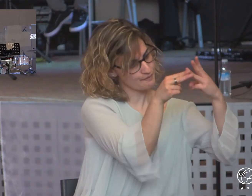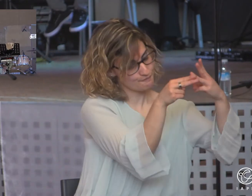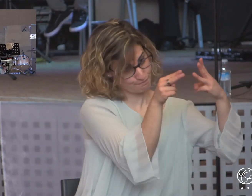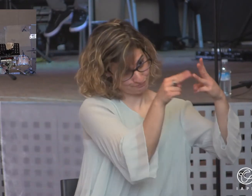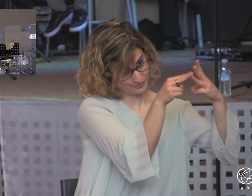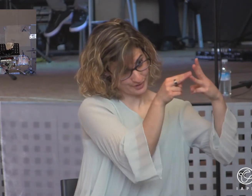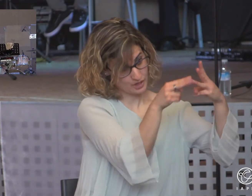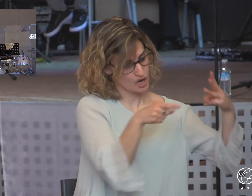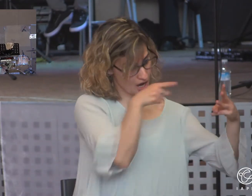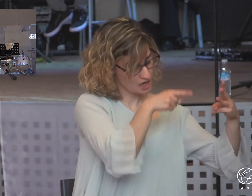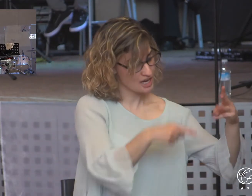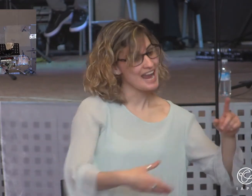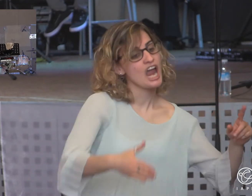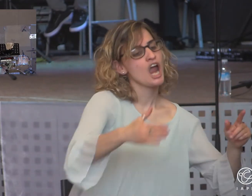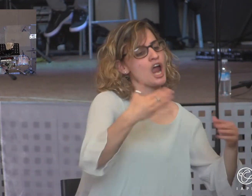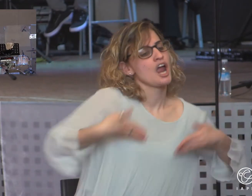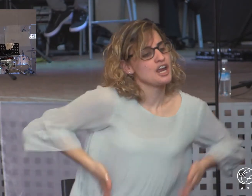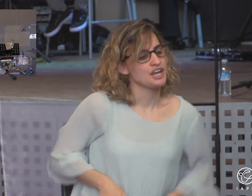En el templo,